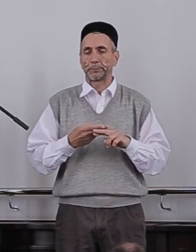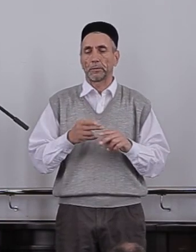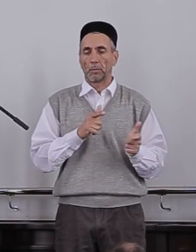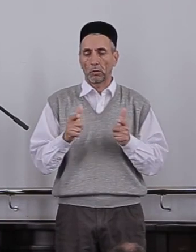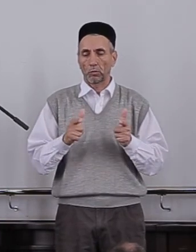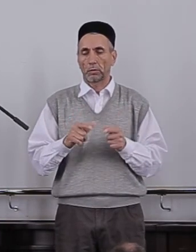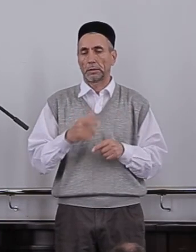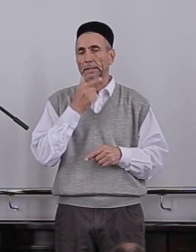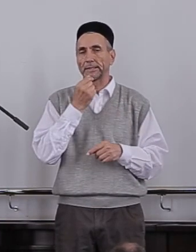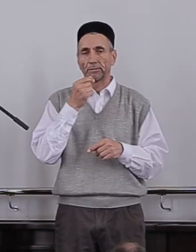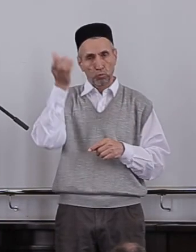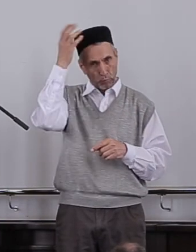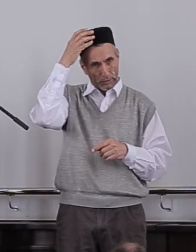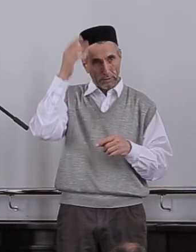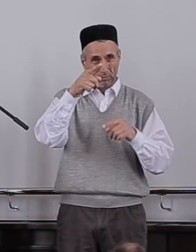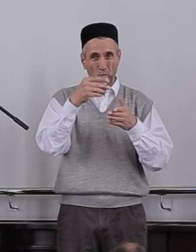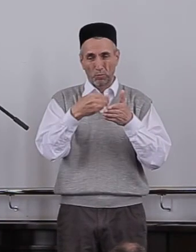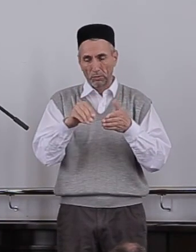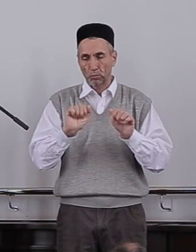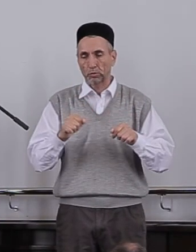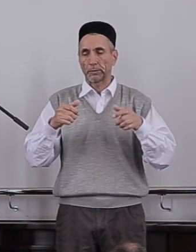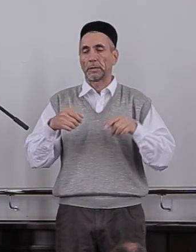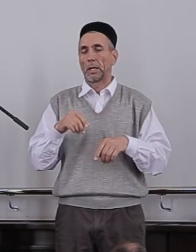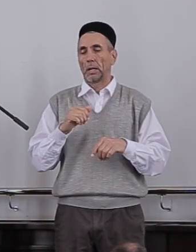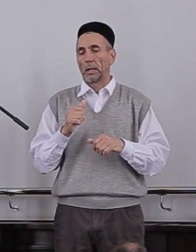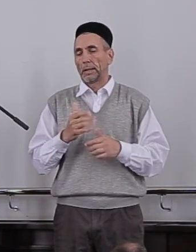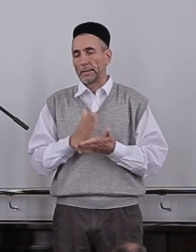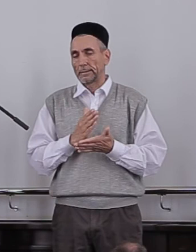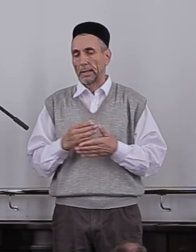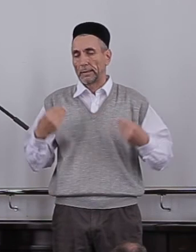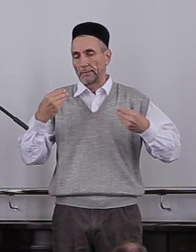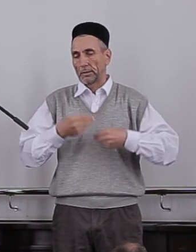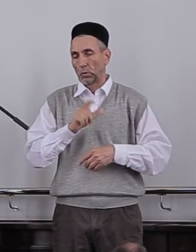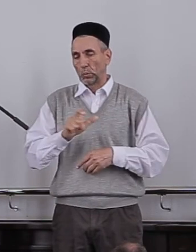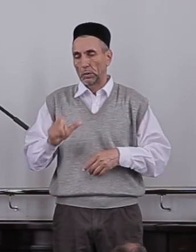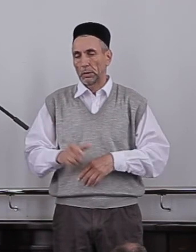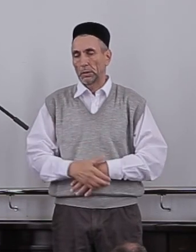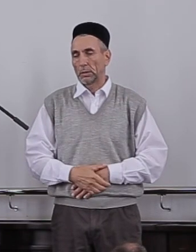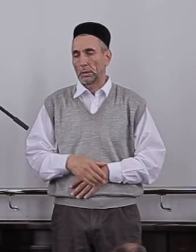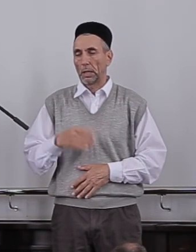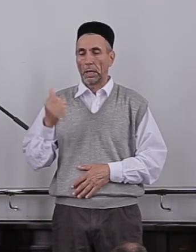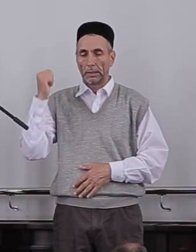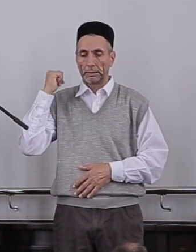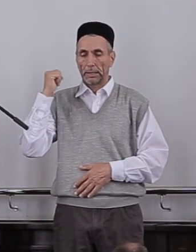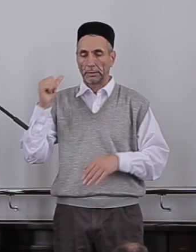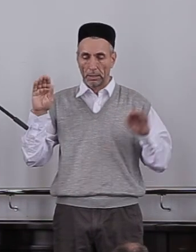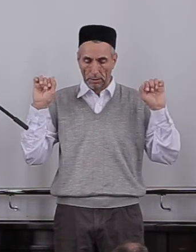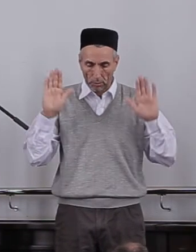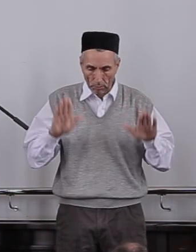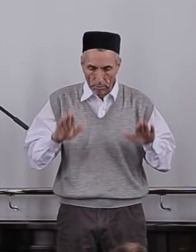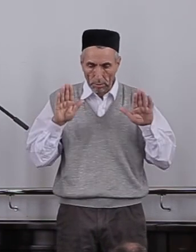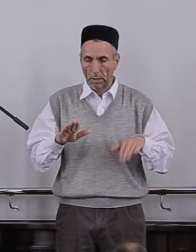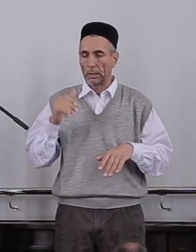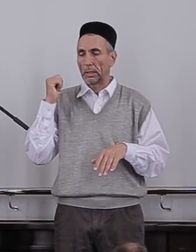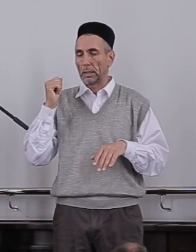Allah'a matur tümetiler. Hem de hatta kayı vakit gidelerde, yine arttan okusun, arttan futbol kadı